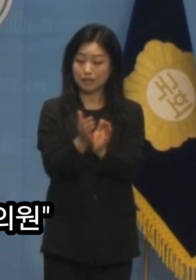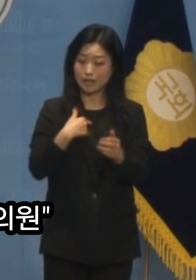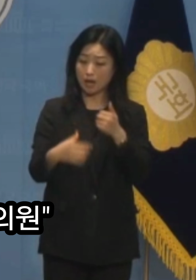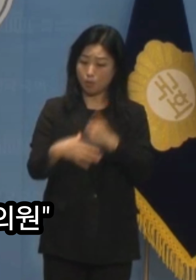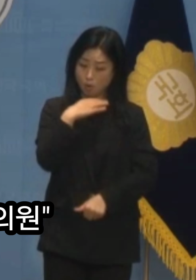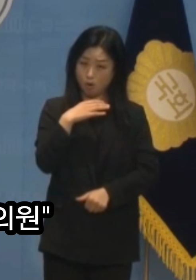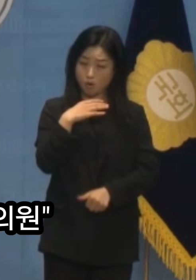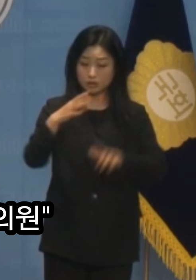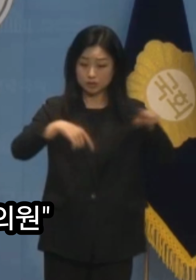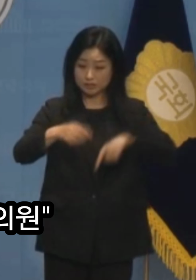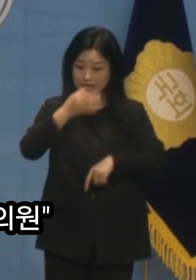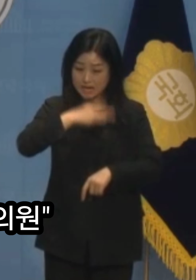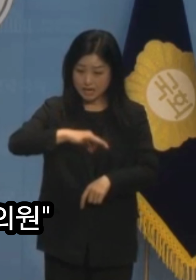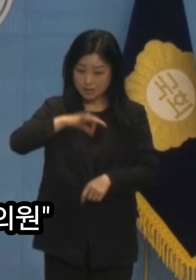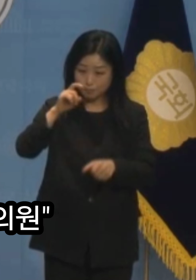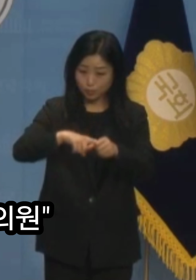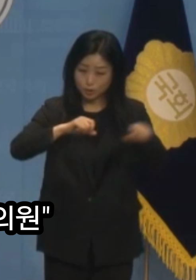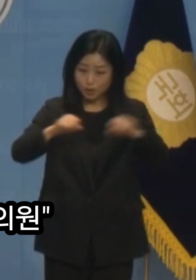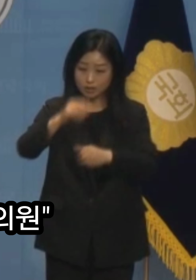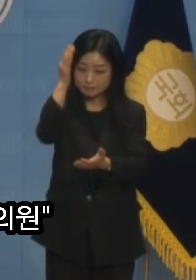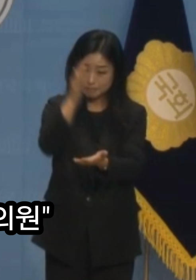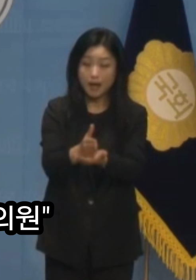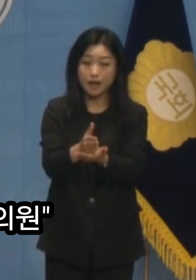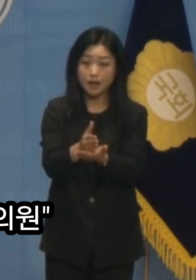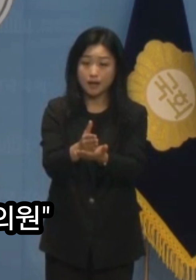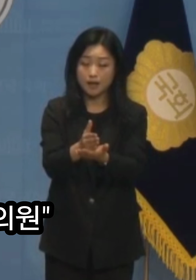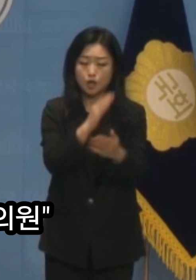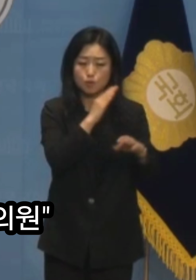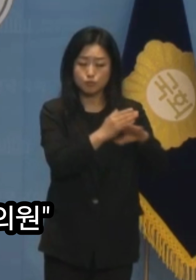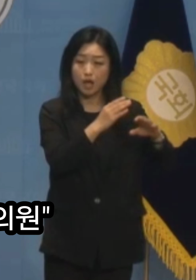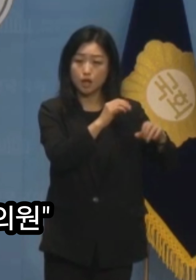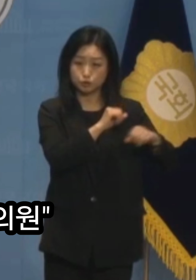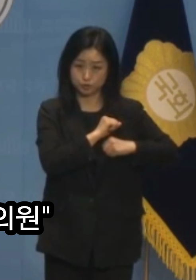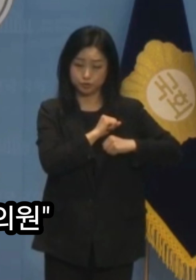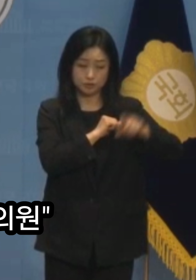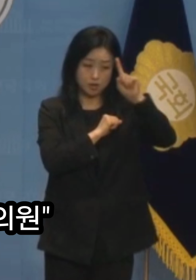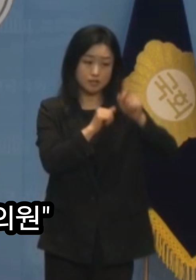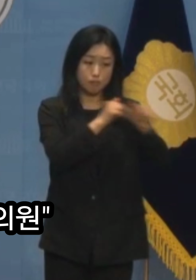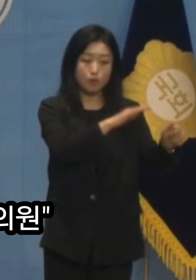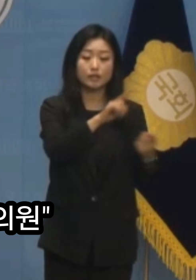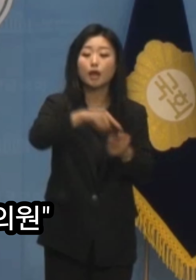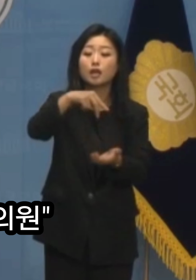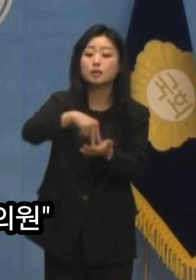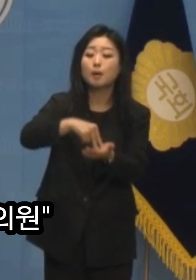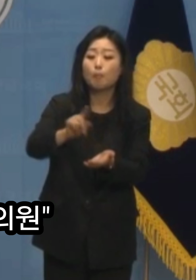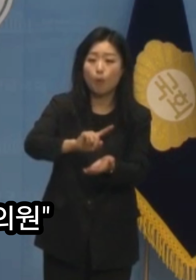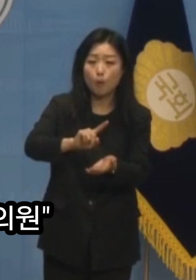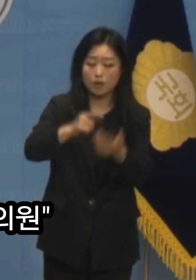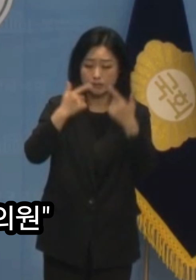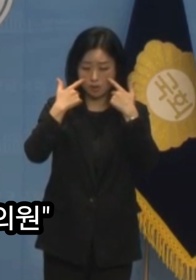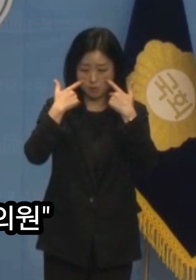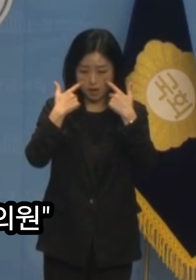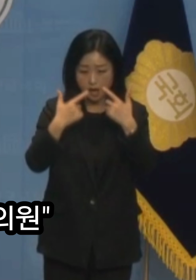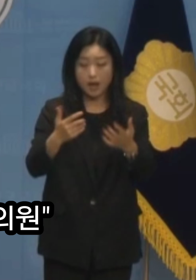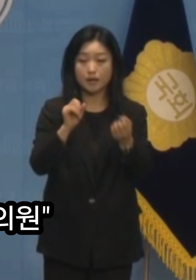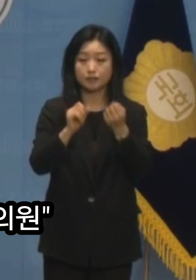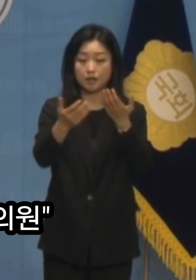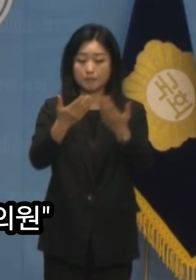공격하여 정치적 이득만을 얻을 생각 말고 북한군 파병에 대한 입장이 무엇인지 정확히